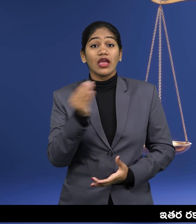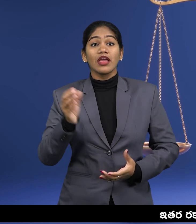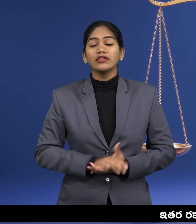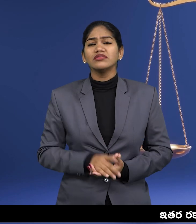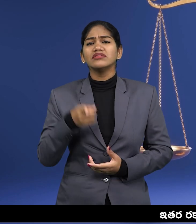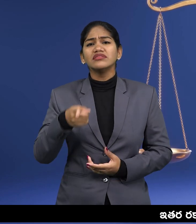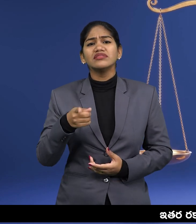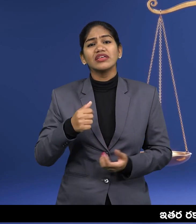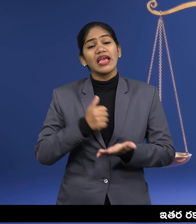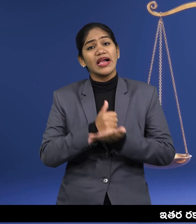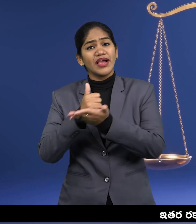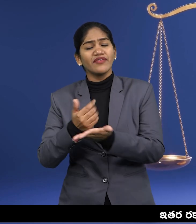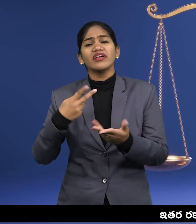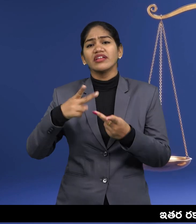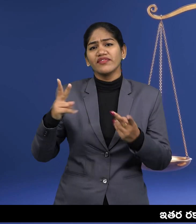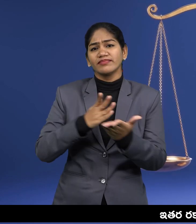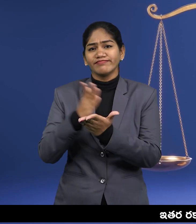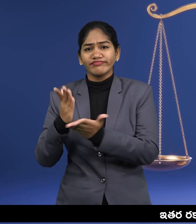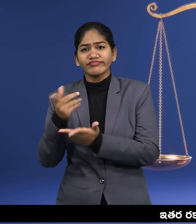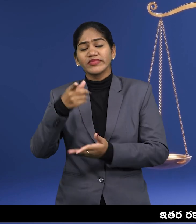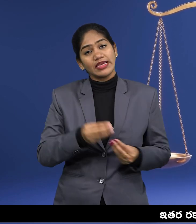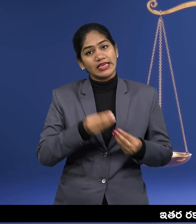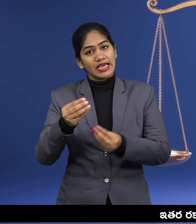ఇతర రకాల ఉపశమనాలను అందిస్తుంది.